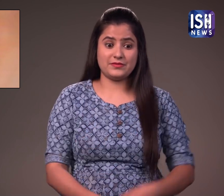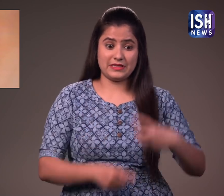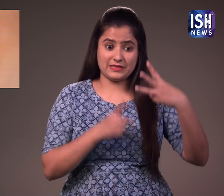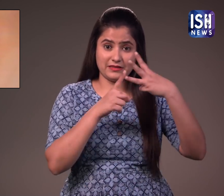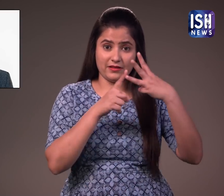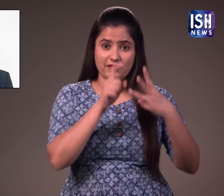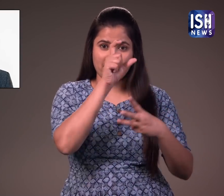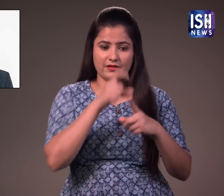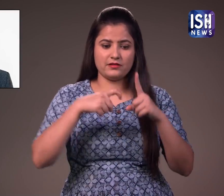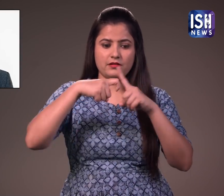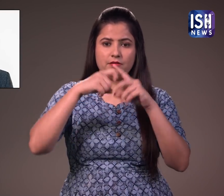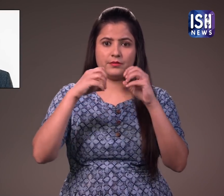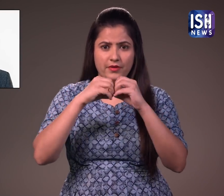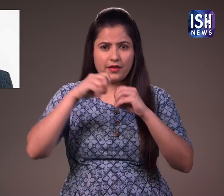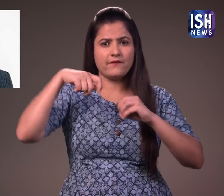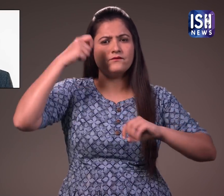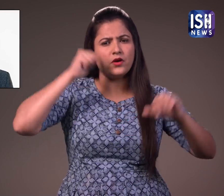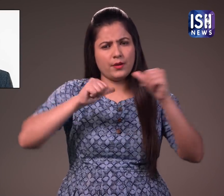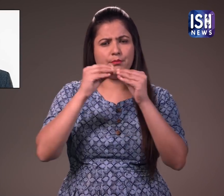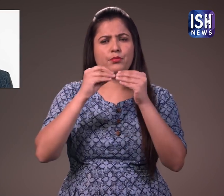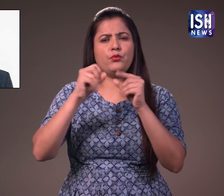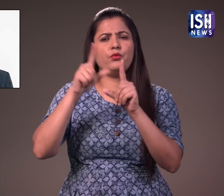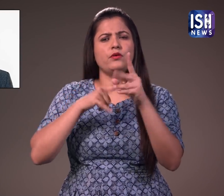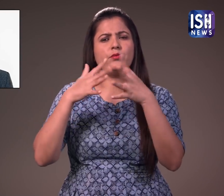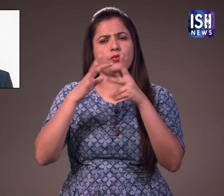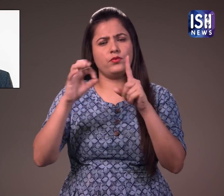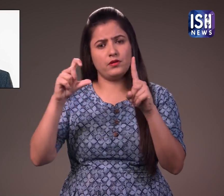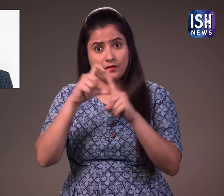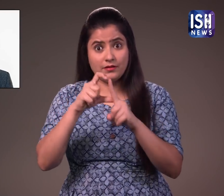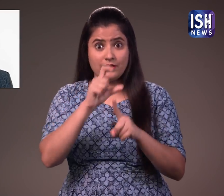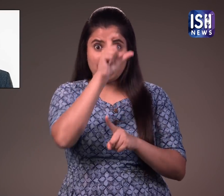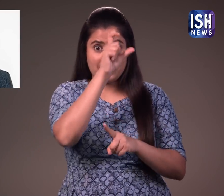कबीर बेदी अब तक चार शादिया कर चुके हैं